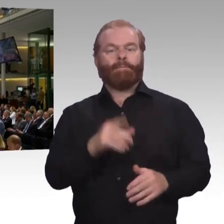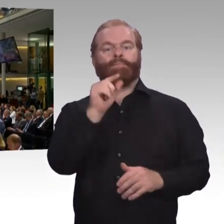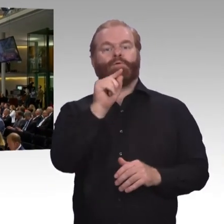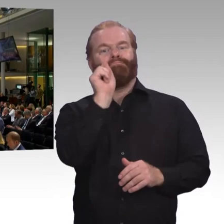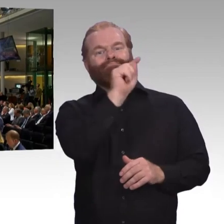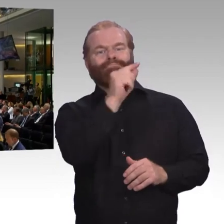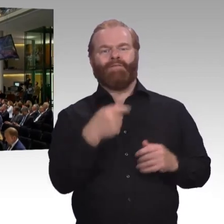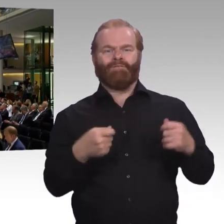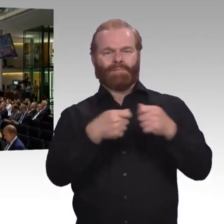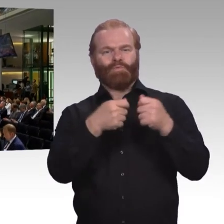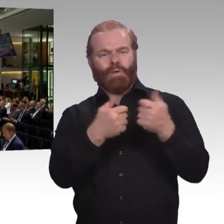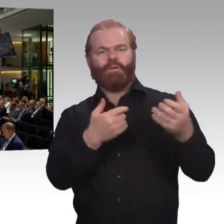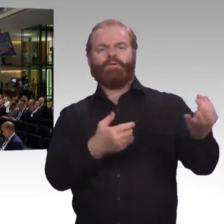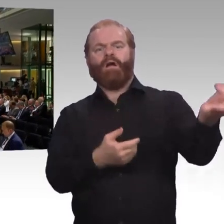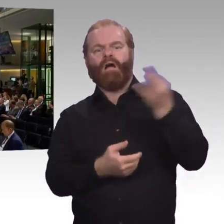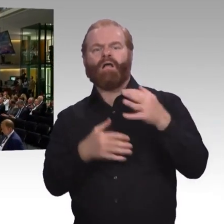erteilen.